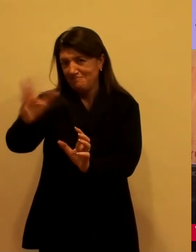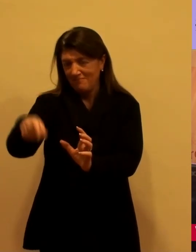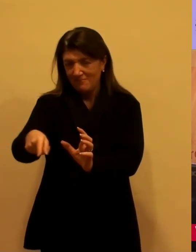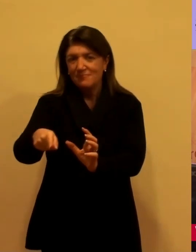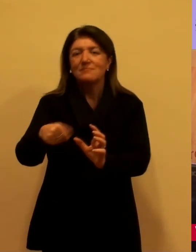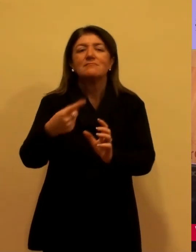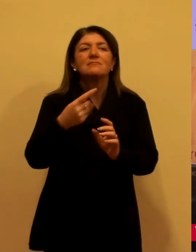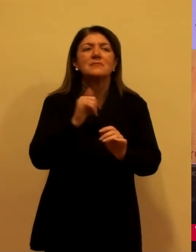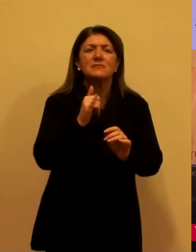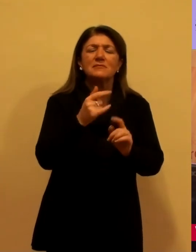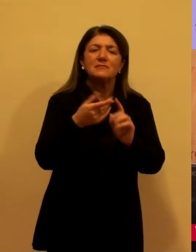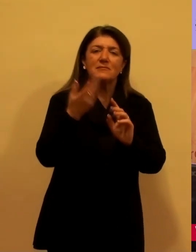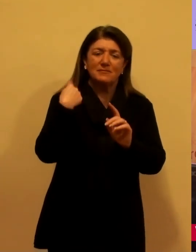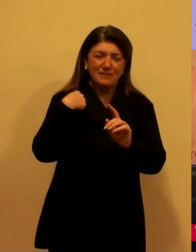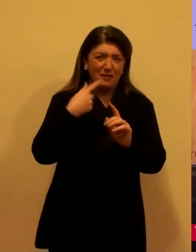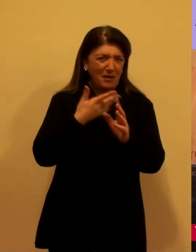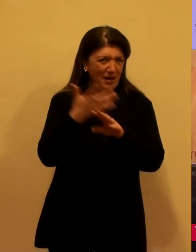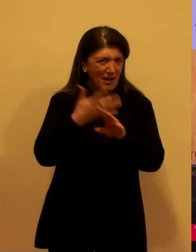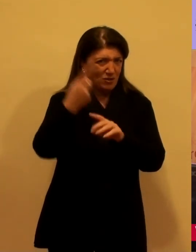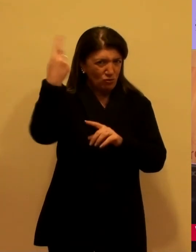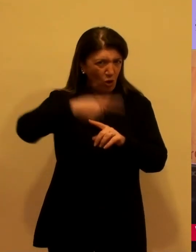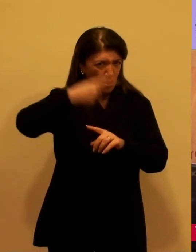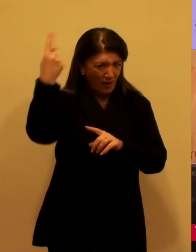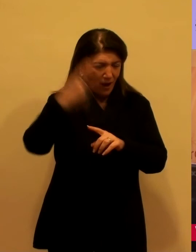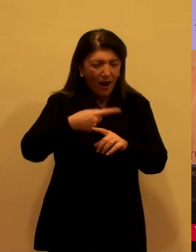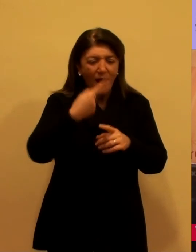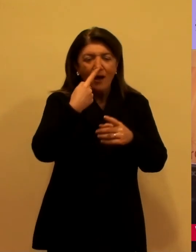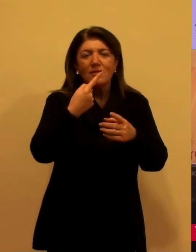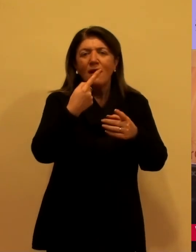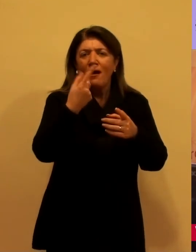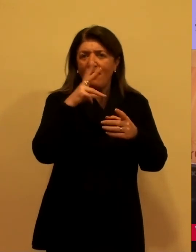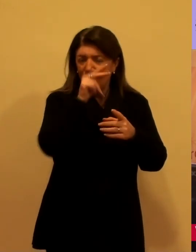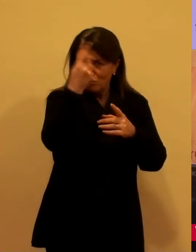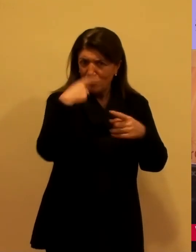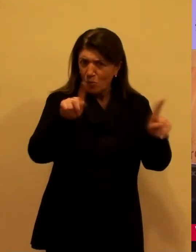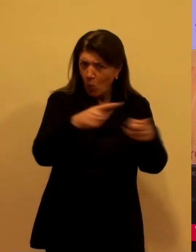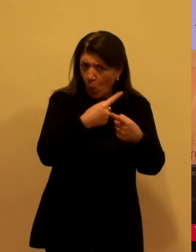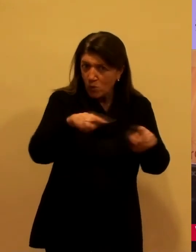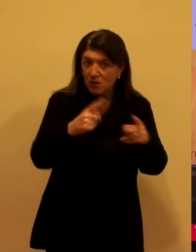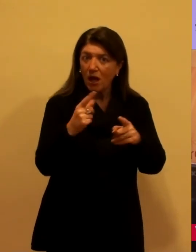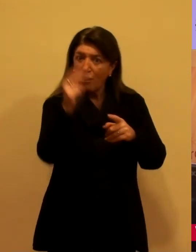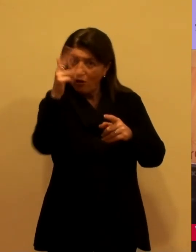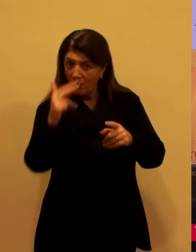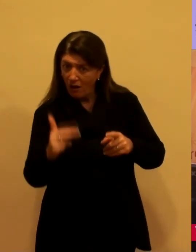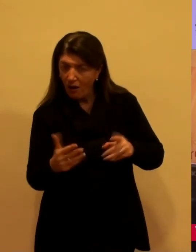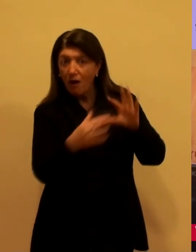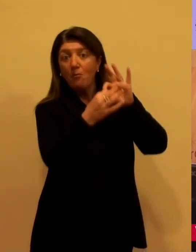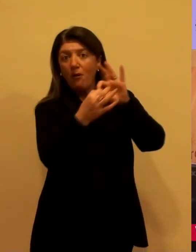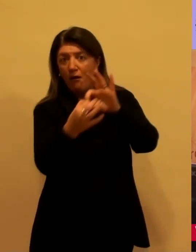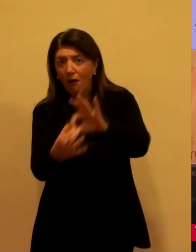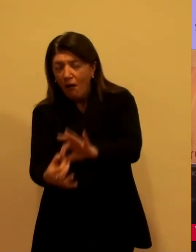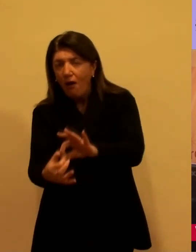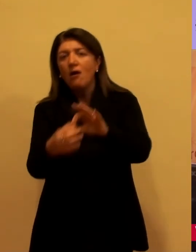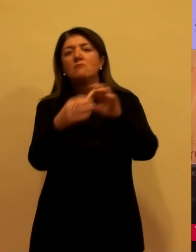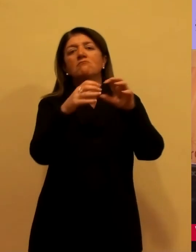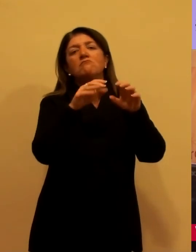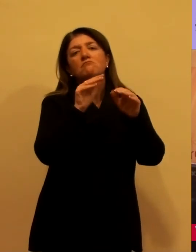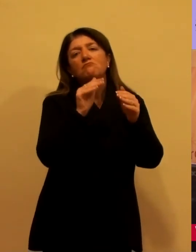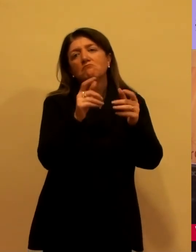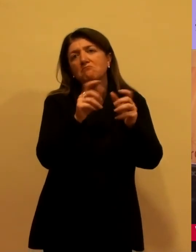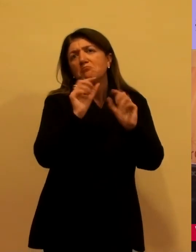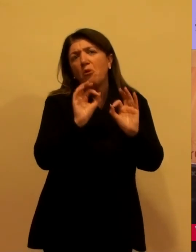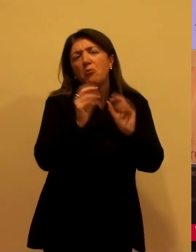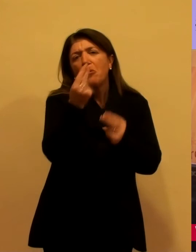conclusa in effetti la giornata. Ispirati appunto da queste note musicali, hanno prodotto questi lavori un po' legati a paesaggi, a sensazioni,